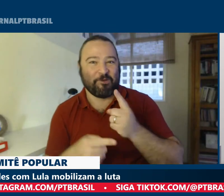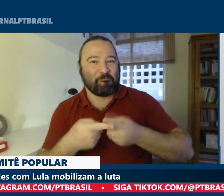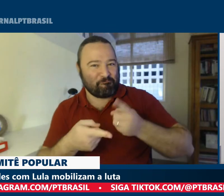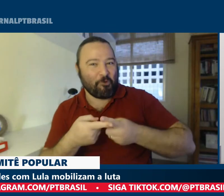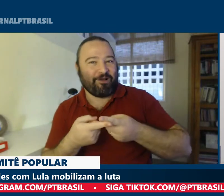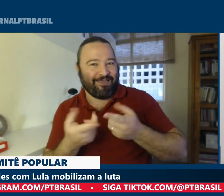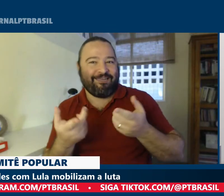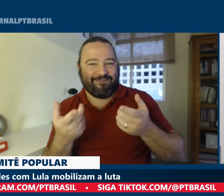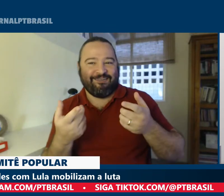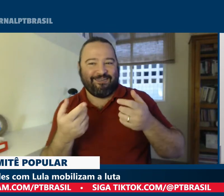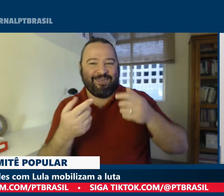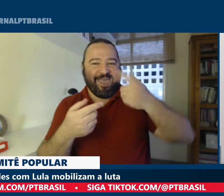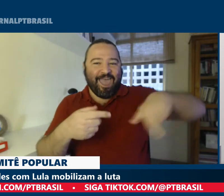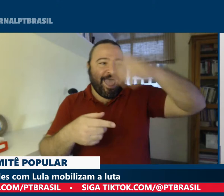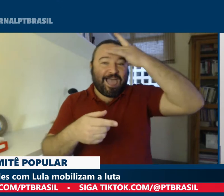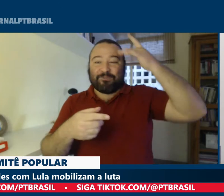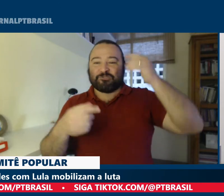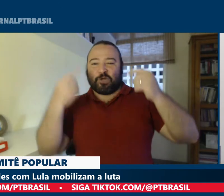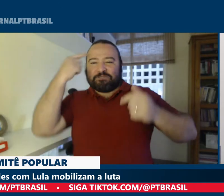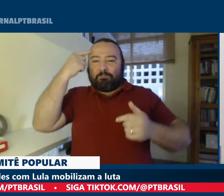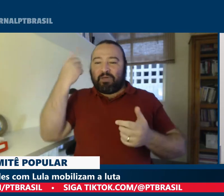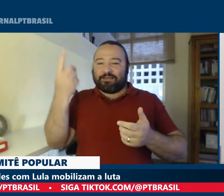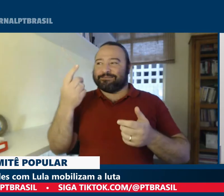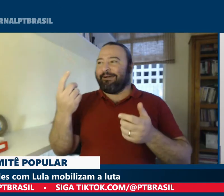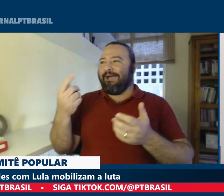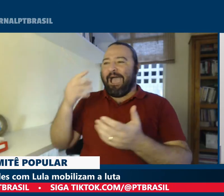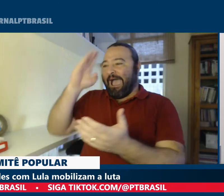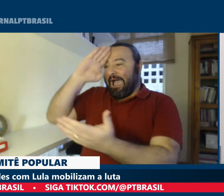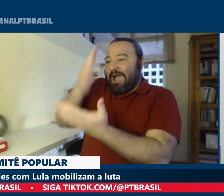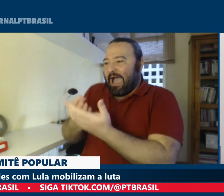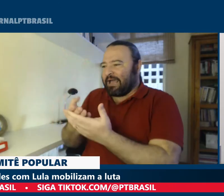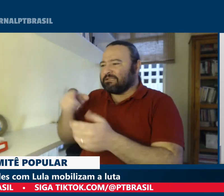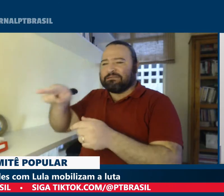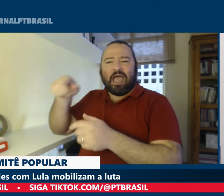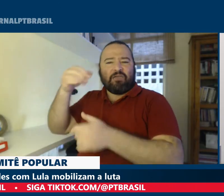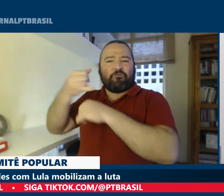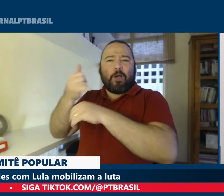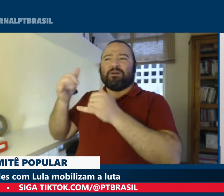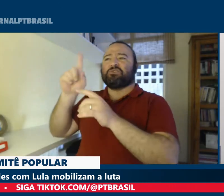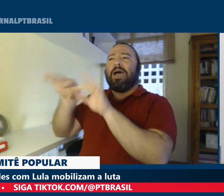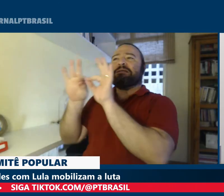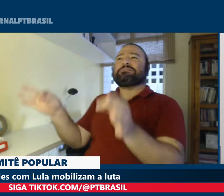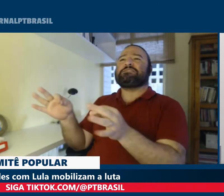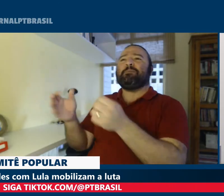Bolsonaro, e isso não é um trabalho fácil, porque exige